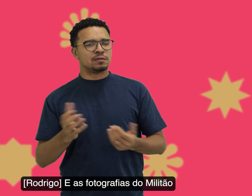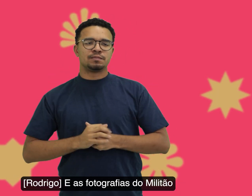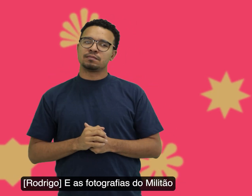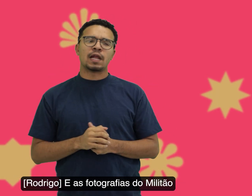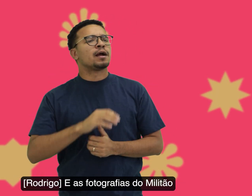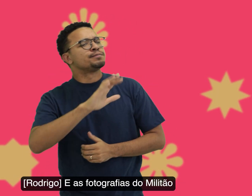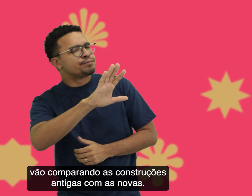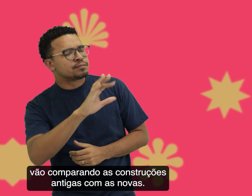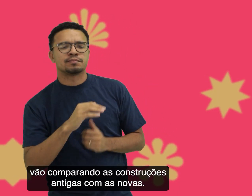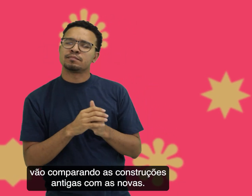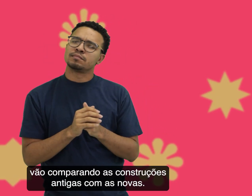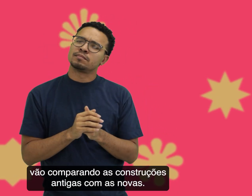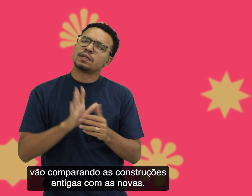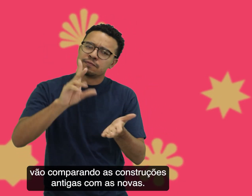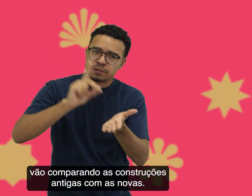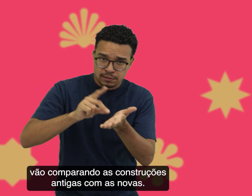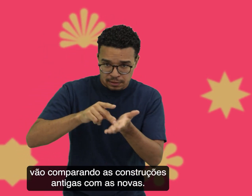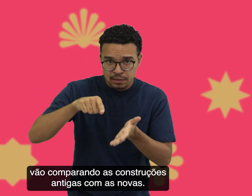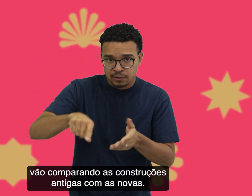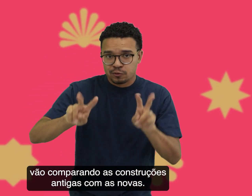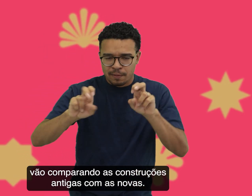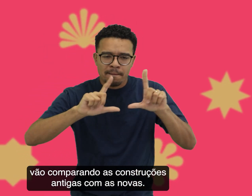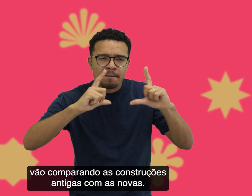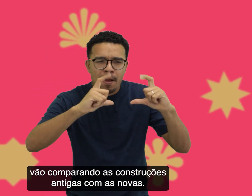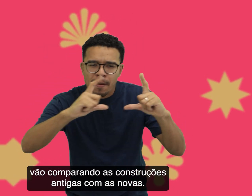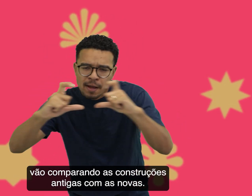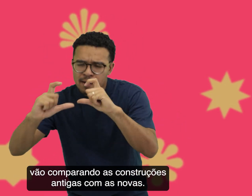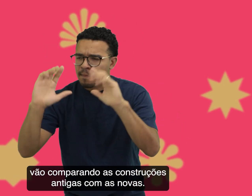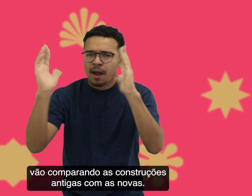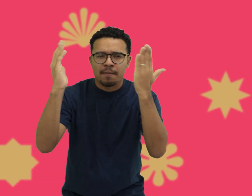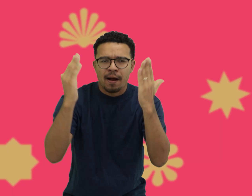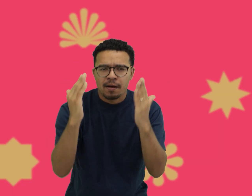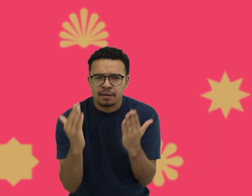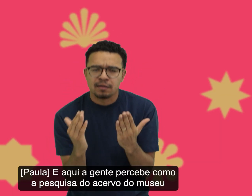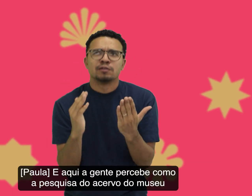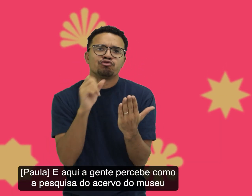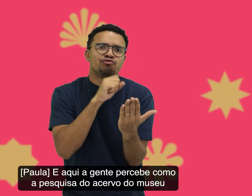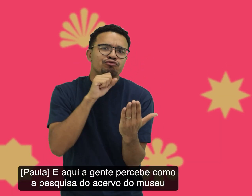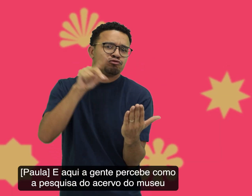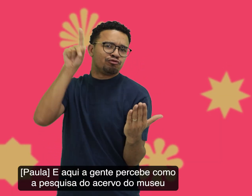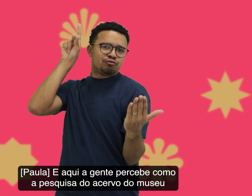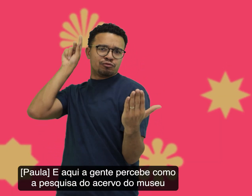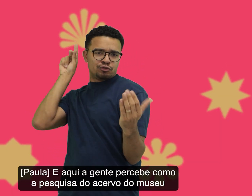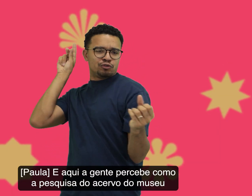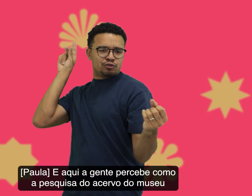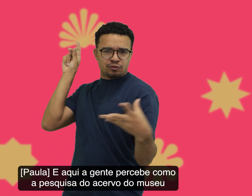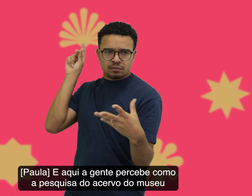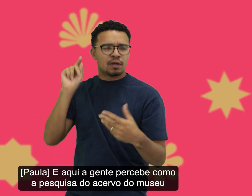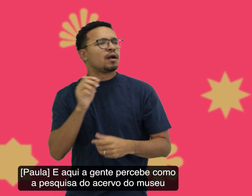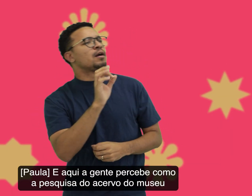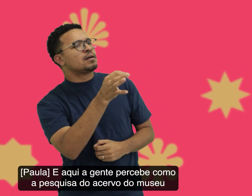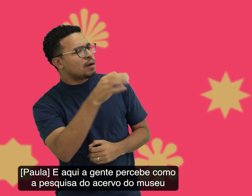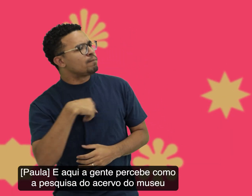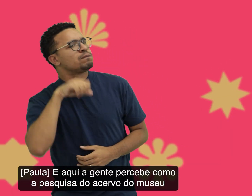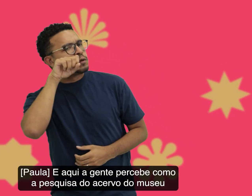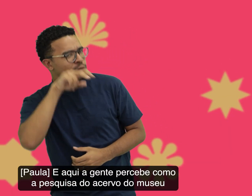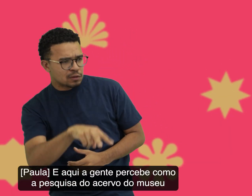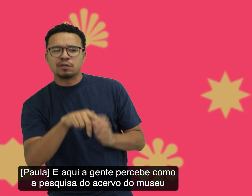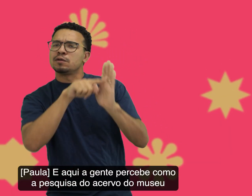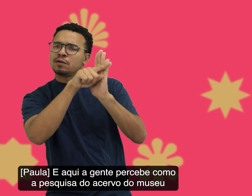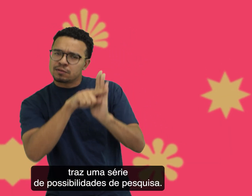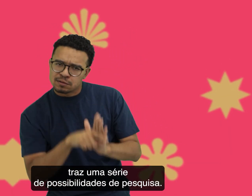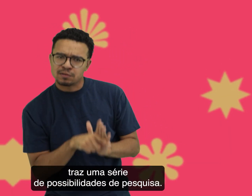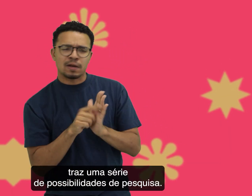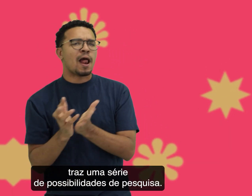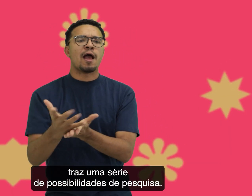né? E as fotografias do Militão vão comparando as construções antigas com as novas. E aqui a gente percebe como a pesquisa